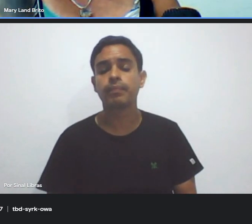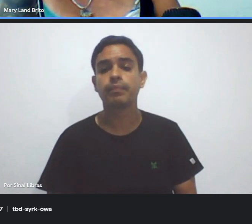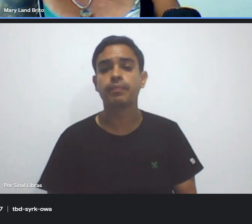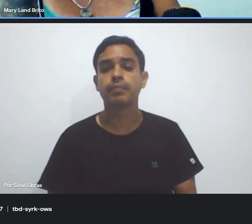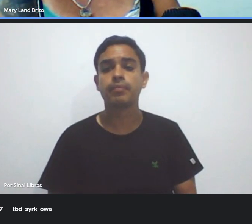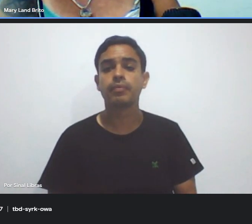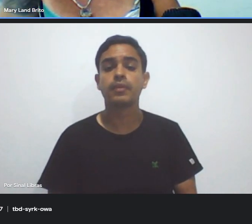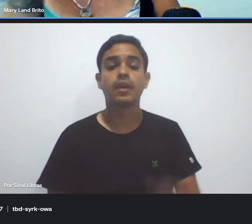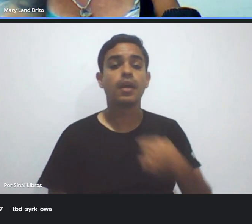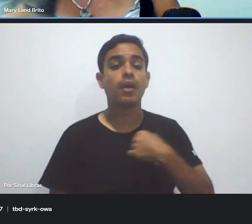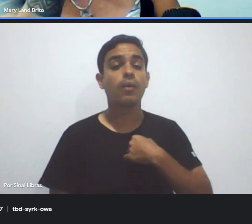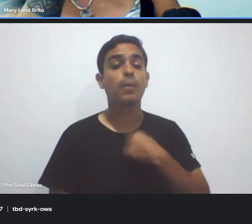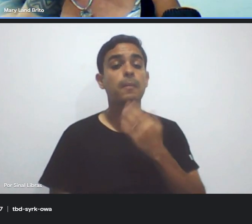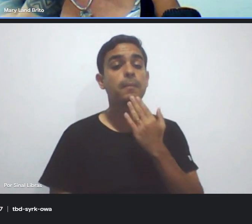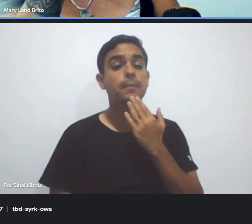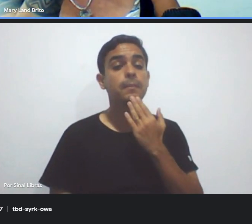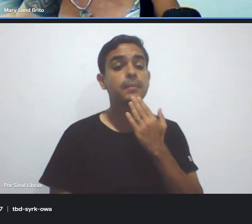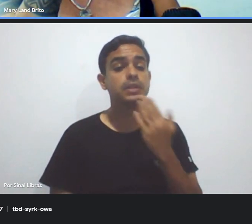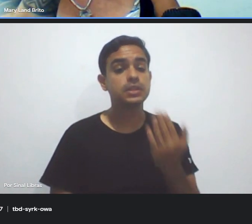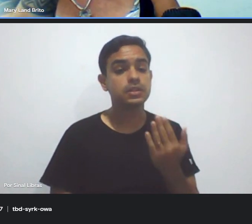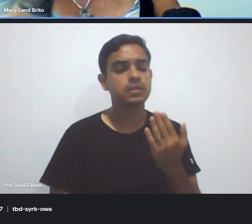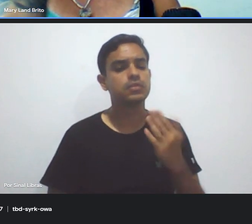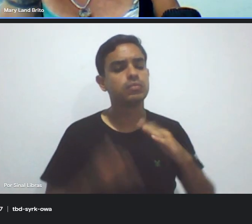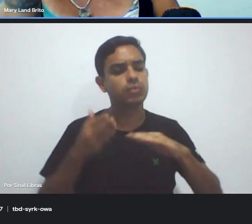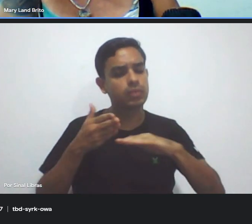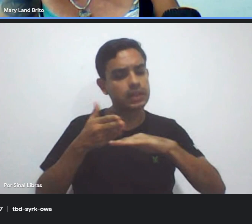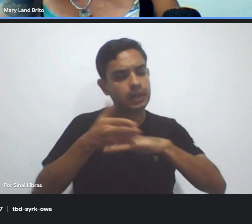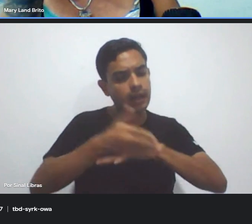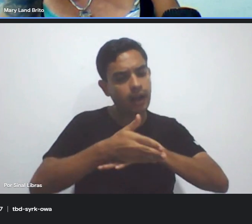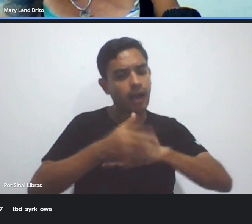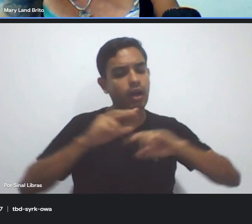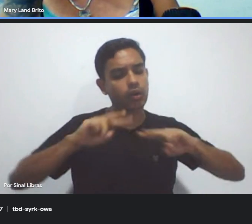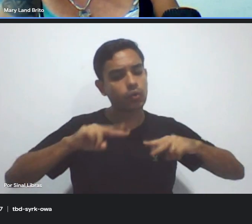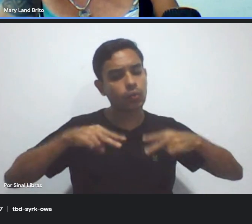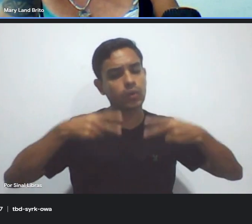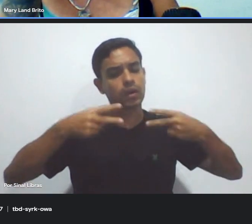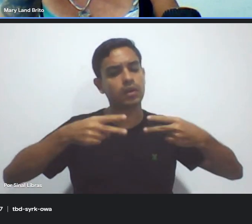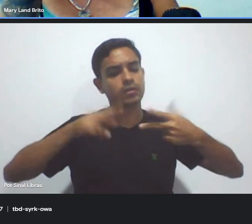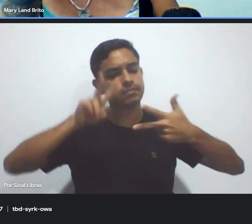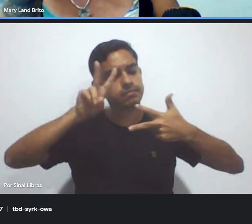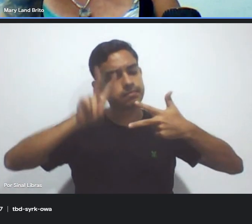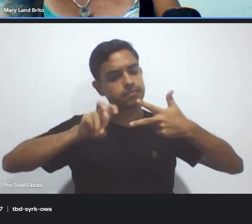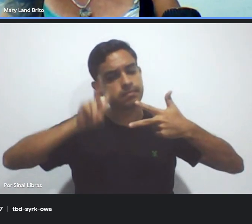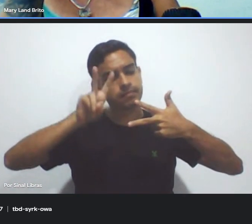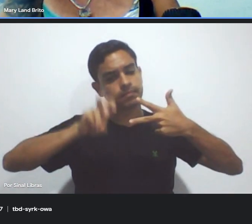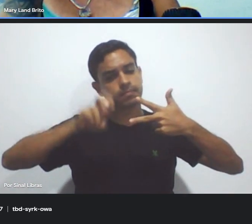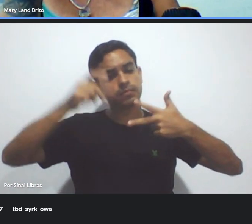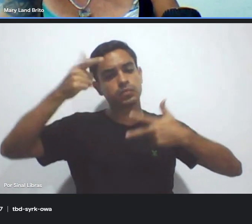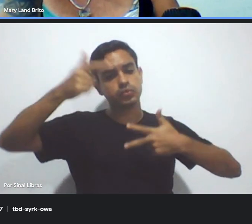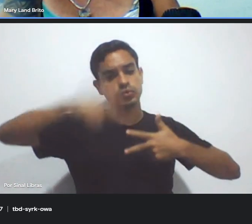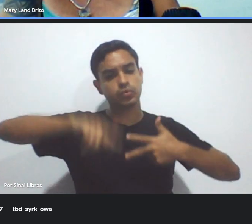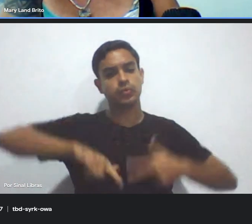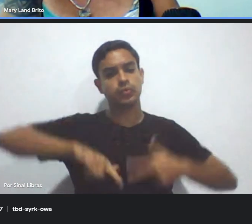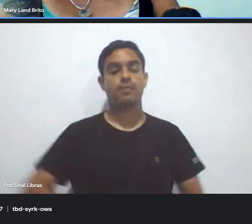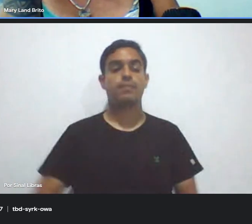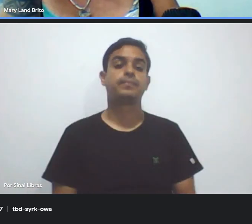vou pedir para tu entrar na sala de novo, tu sair da sala e entrar. Ou se quiser tentar abrir o áudio novamente,